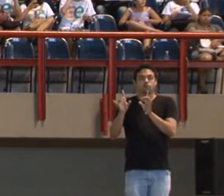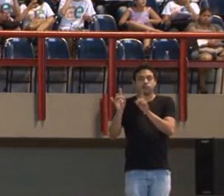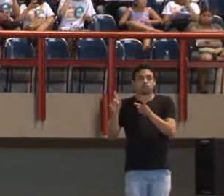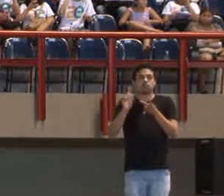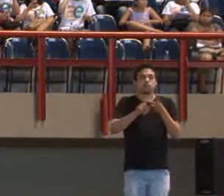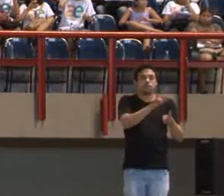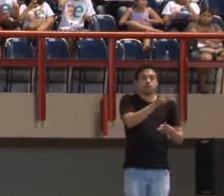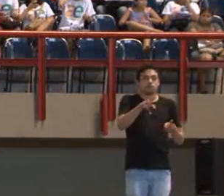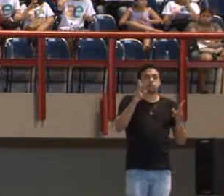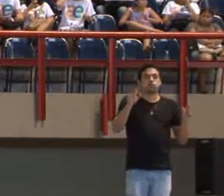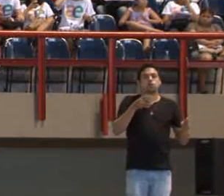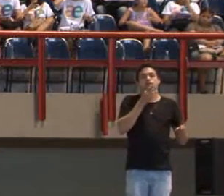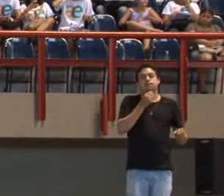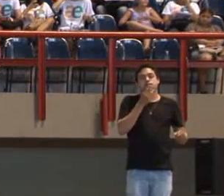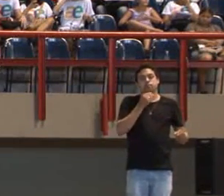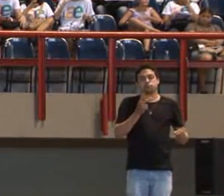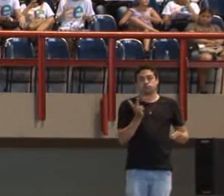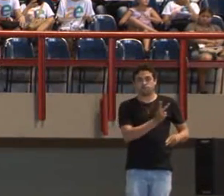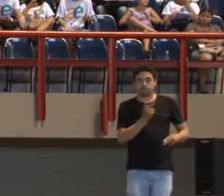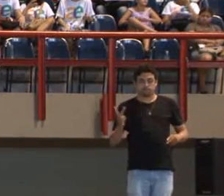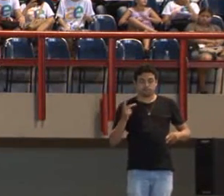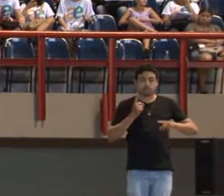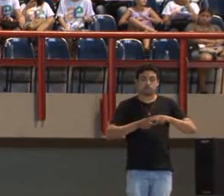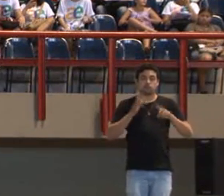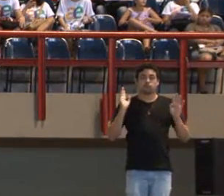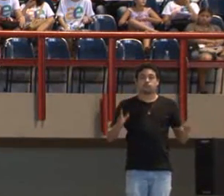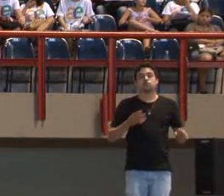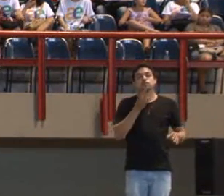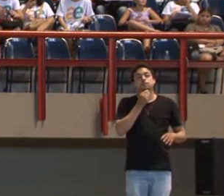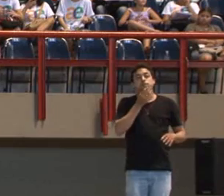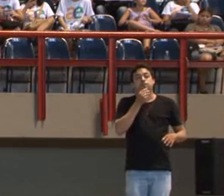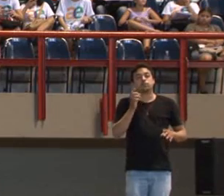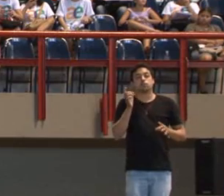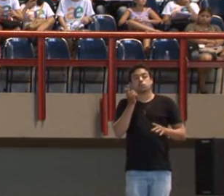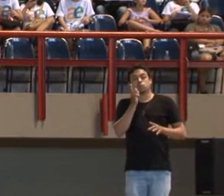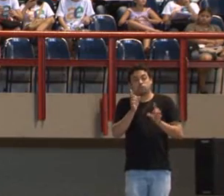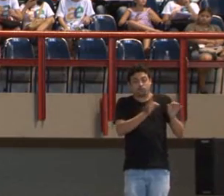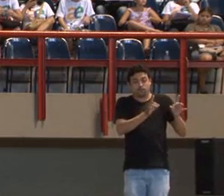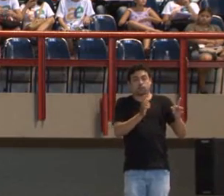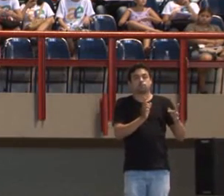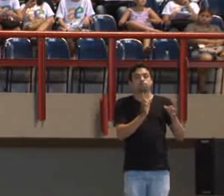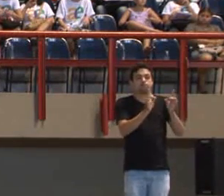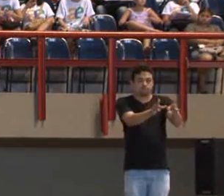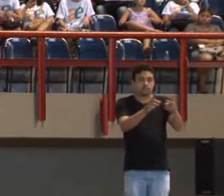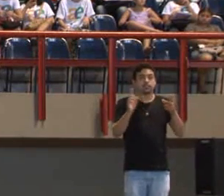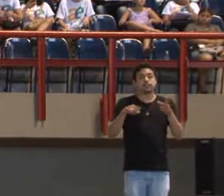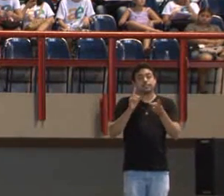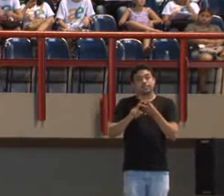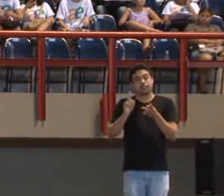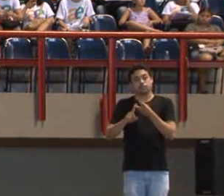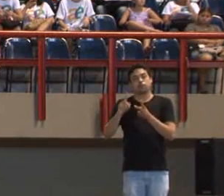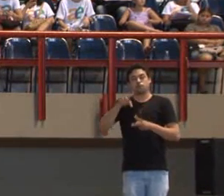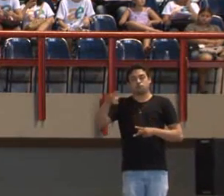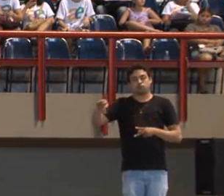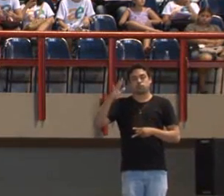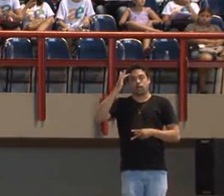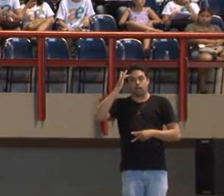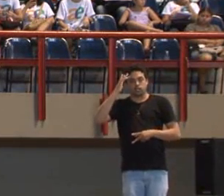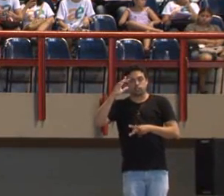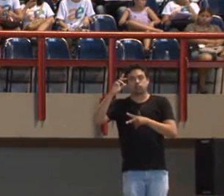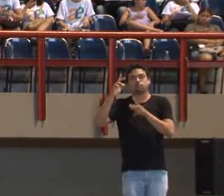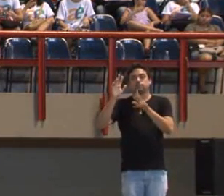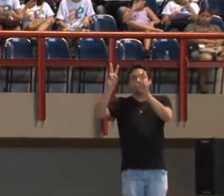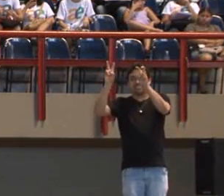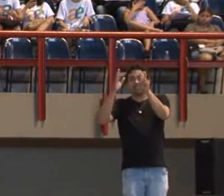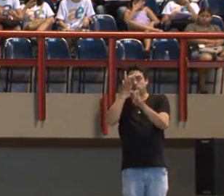professor. O vendedor para conseguir te vender o produto e o professor para conseguir fazer você achar que a matéria é